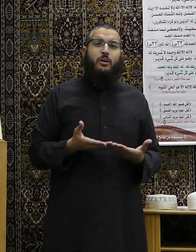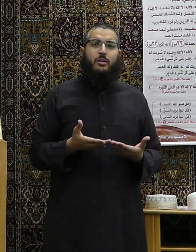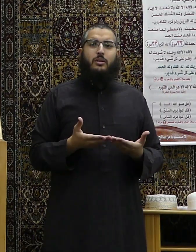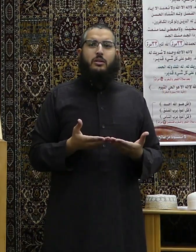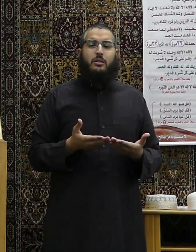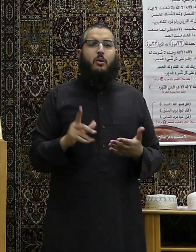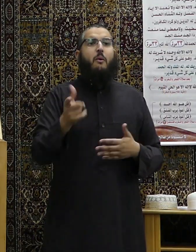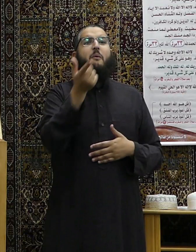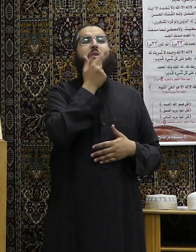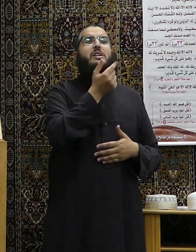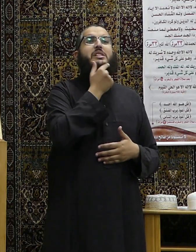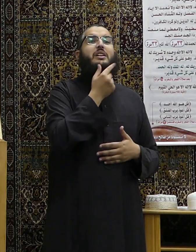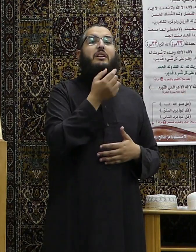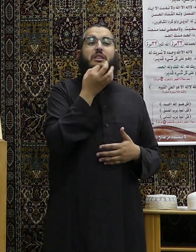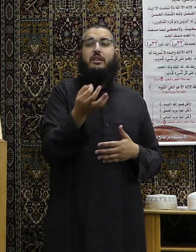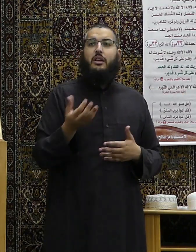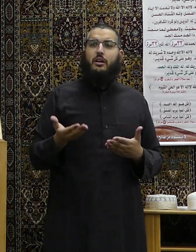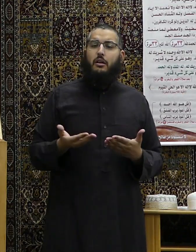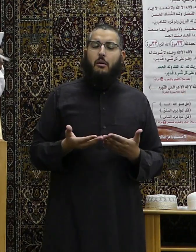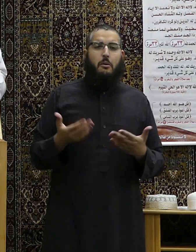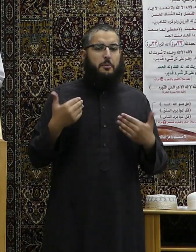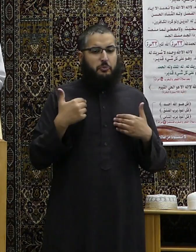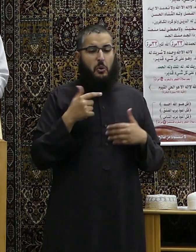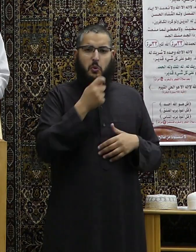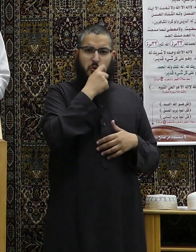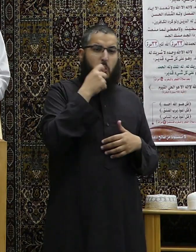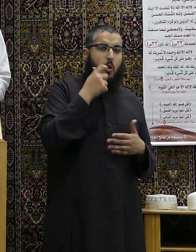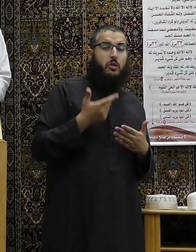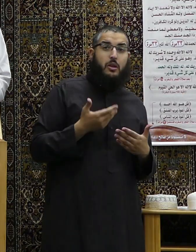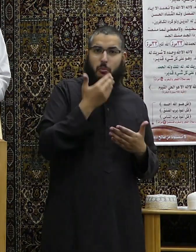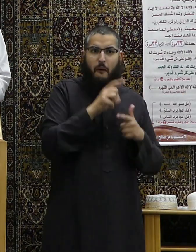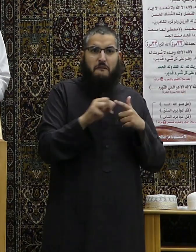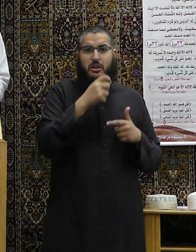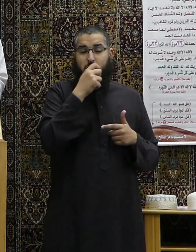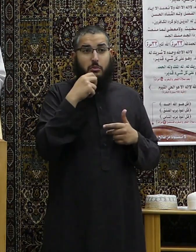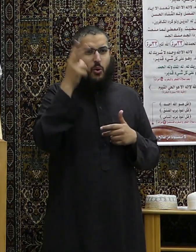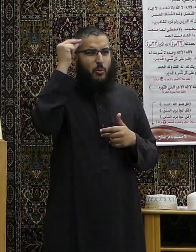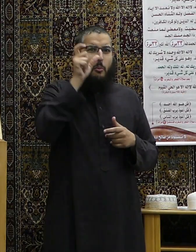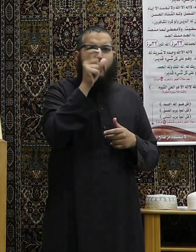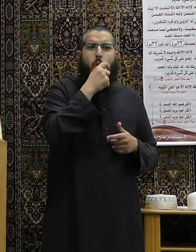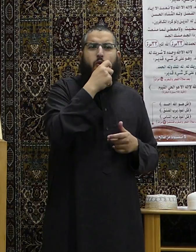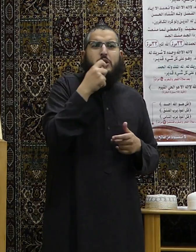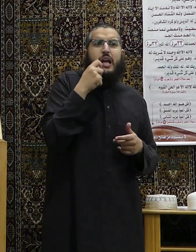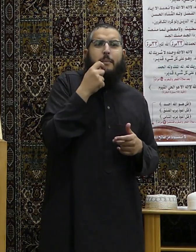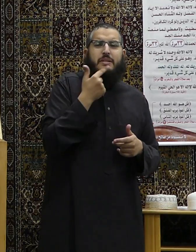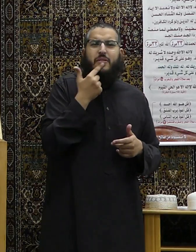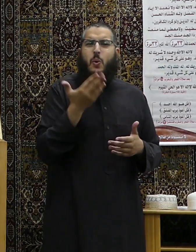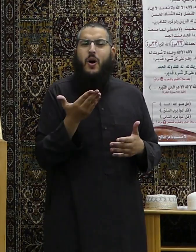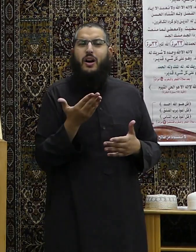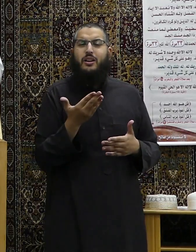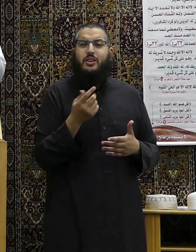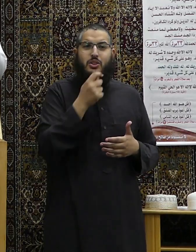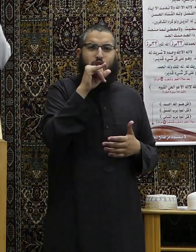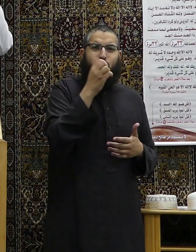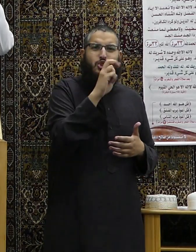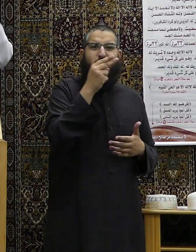C'est trop facile de venir dire moi je jeûne. Mais est-ce que tu as compris c'est quoi le jeûne? Le jeûne